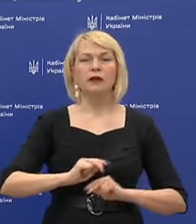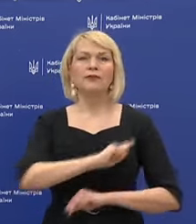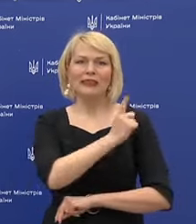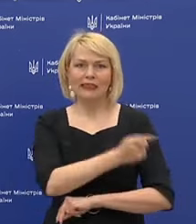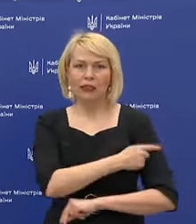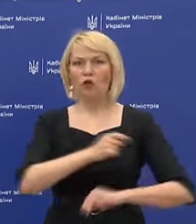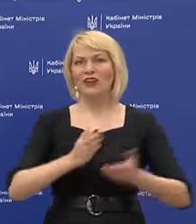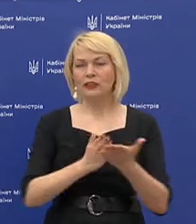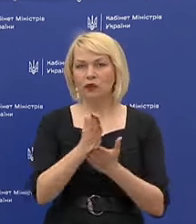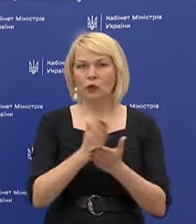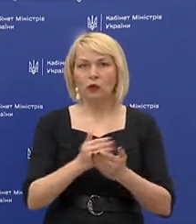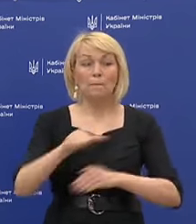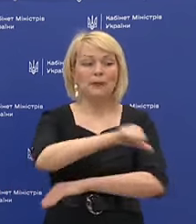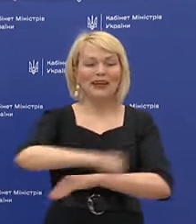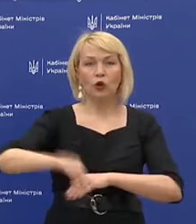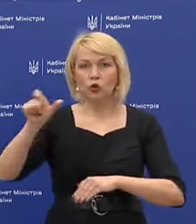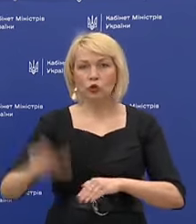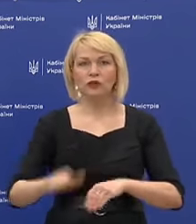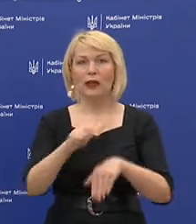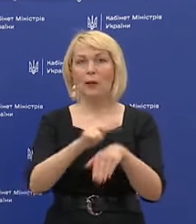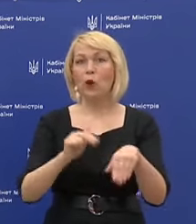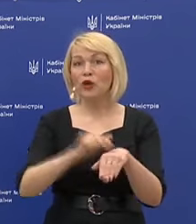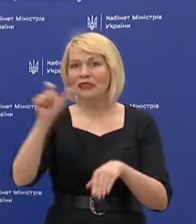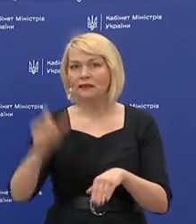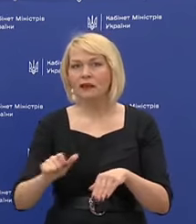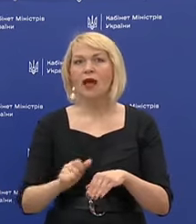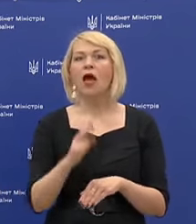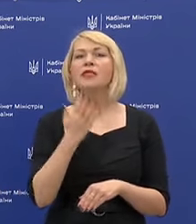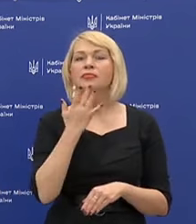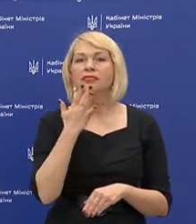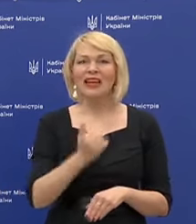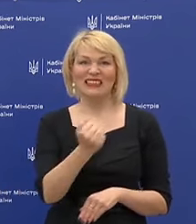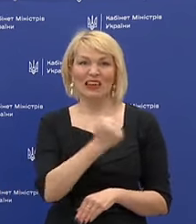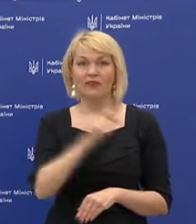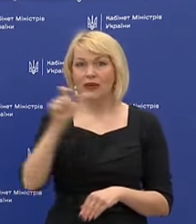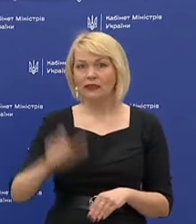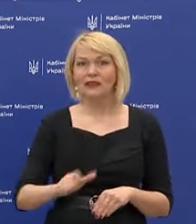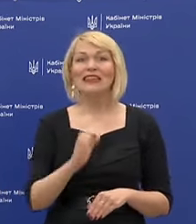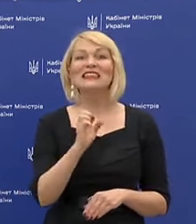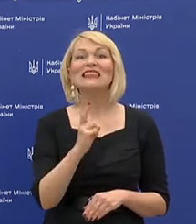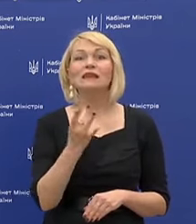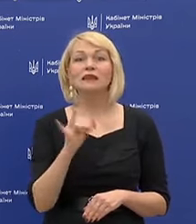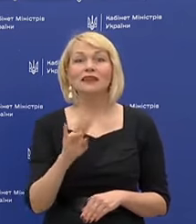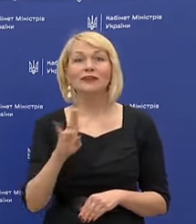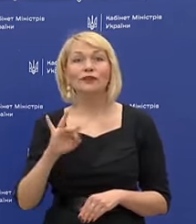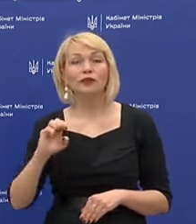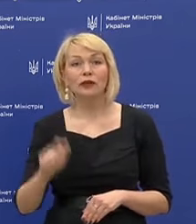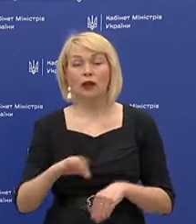структур, прикордонникам, поліцейським, нацгвардійцям. Скринінг проводиться